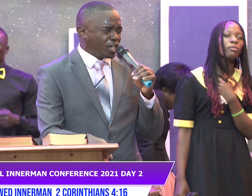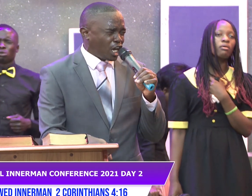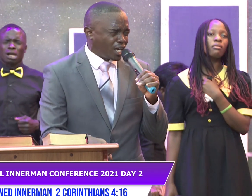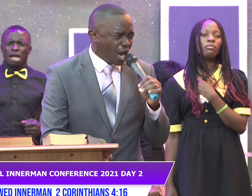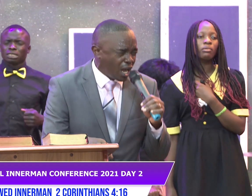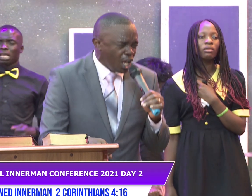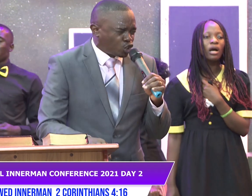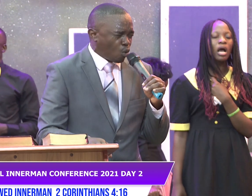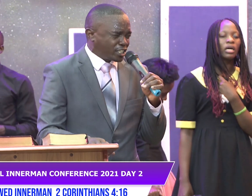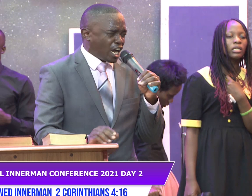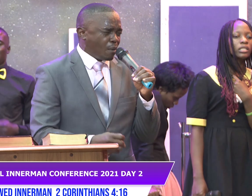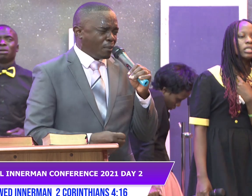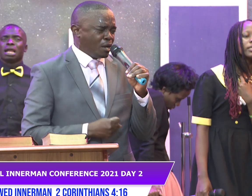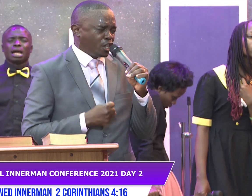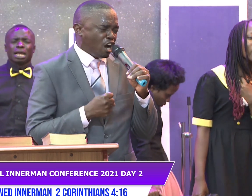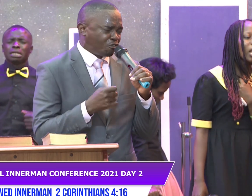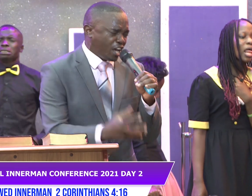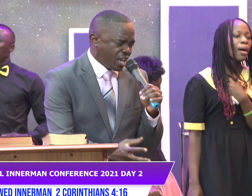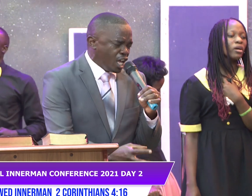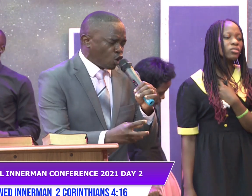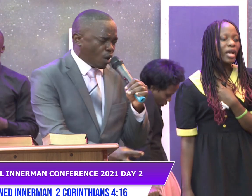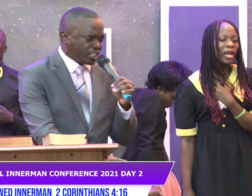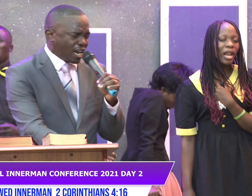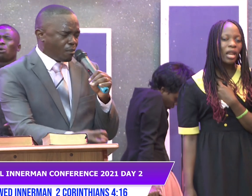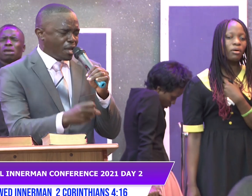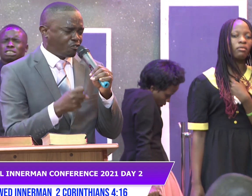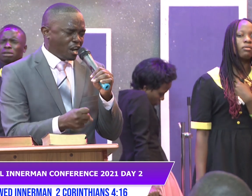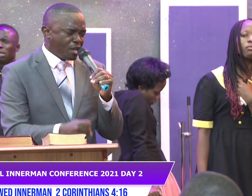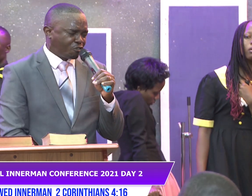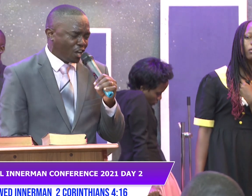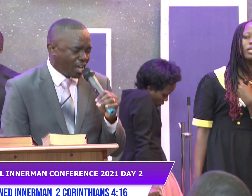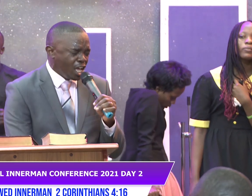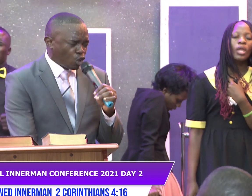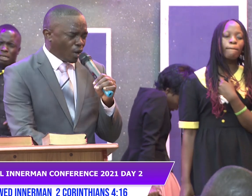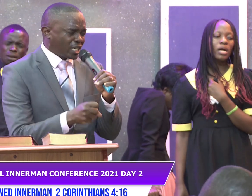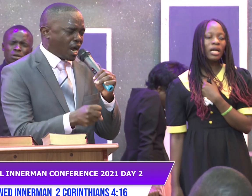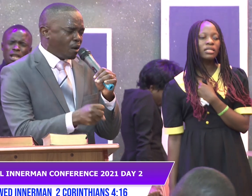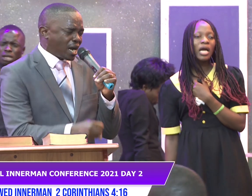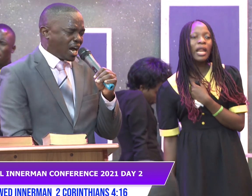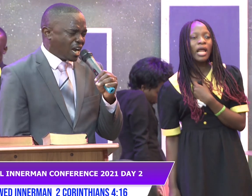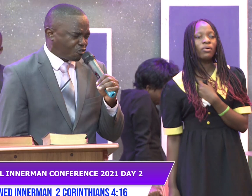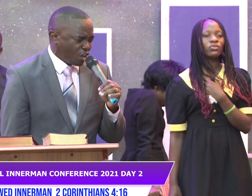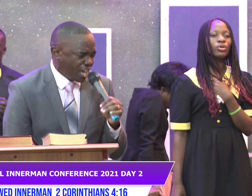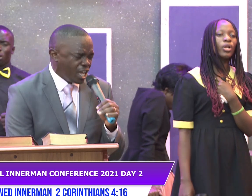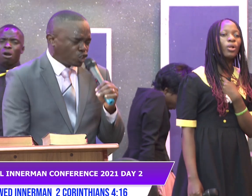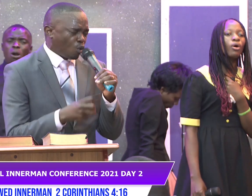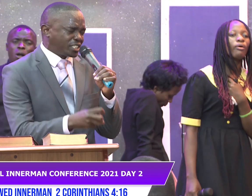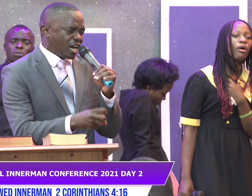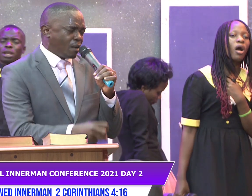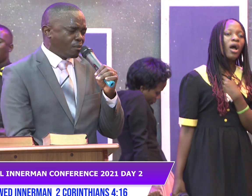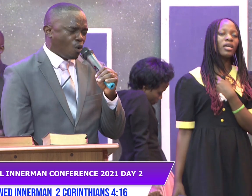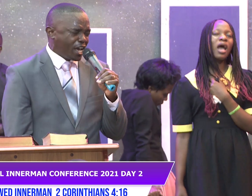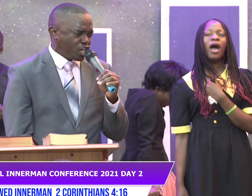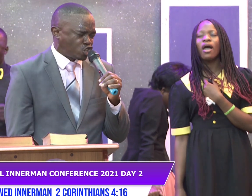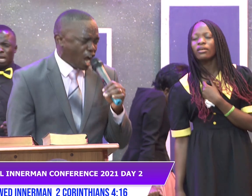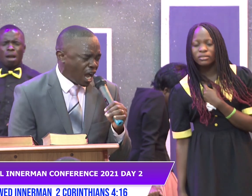omutukuvu tukwetaaga tukwetaaga mu mirimu gyaffe tukwetaaga mu byenfuna byaffe tukwetaaga mu maka gaffe